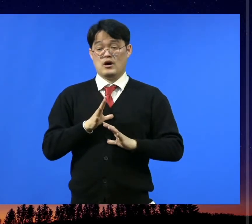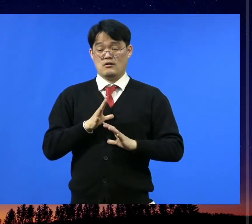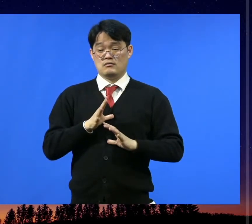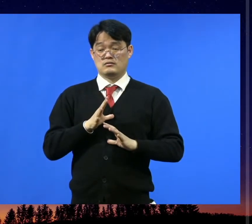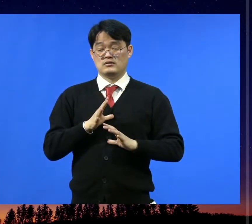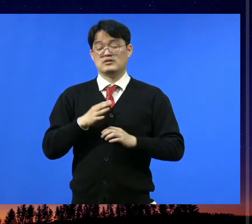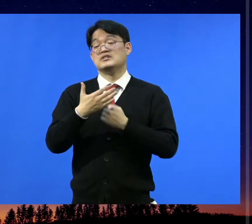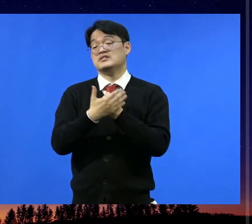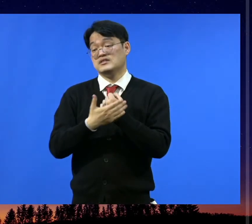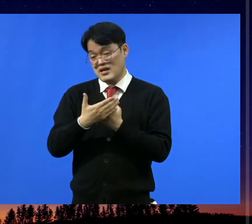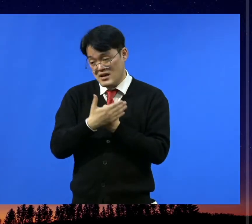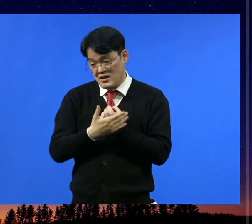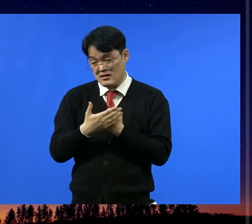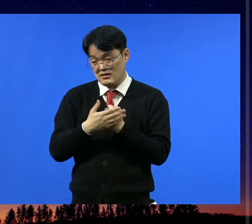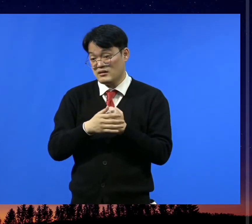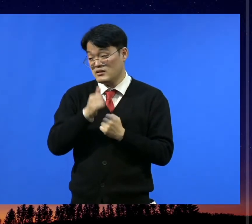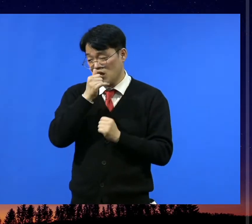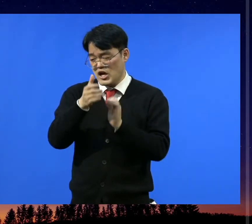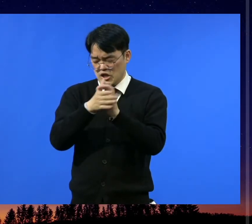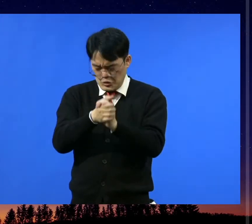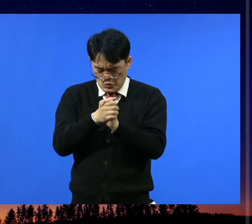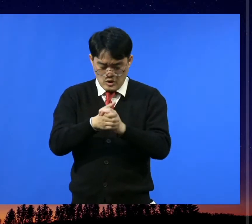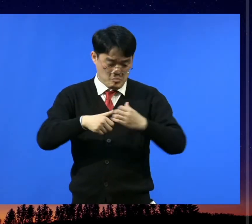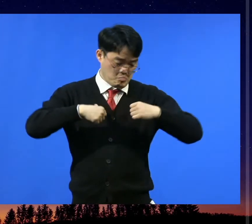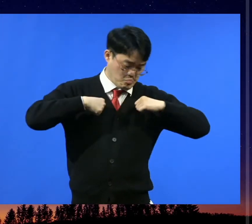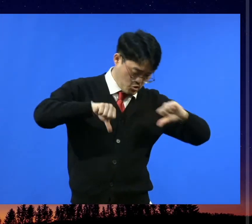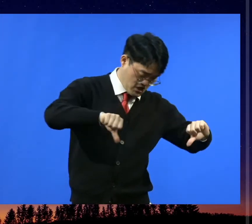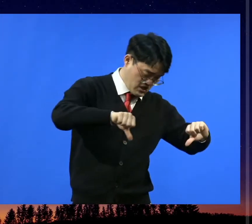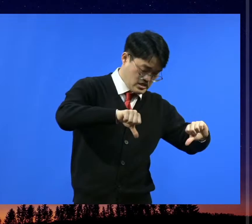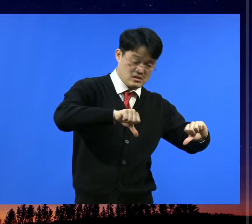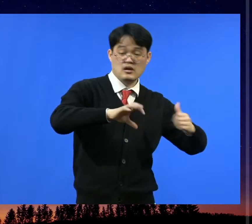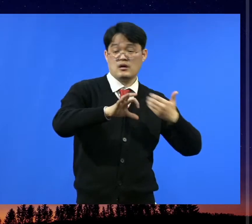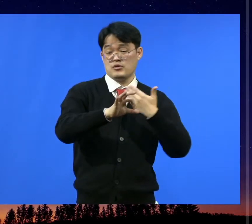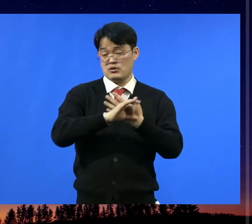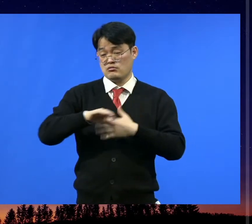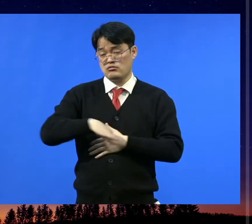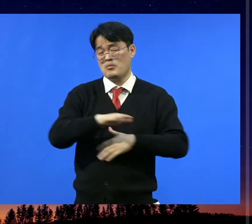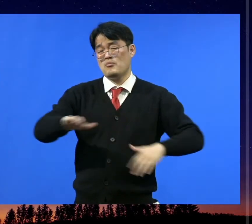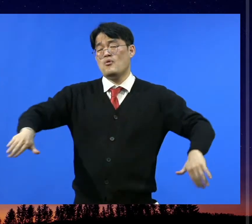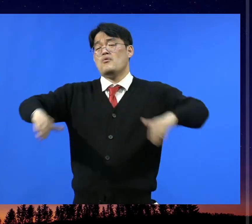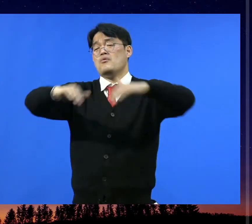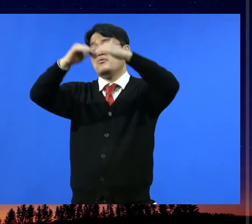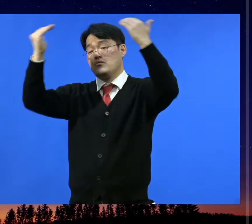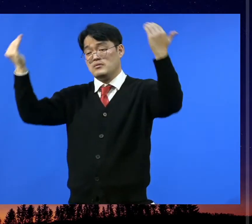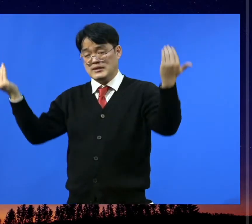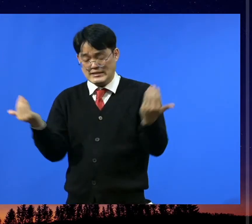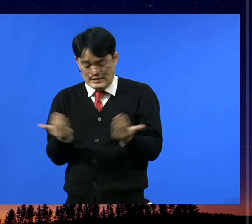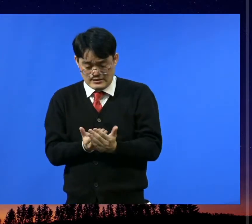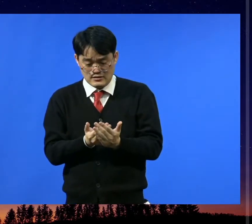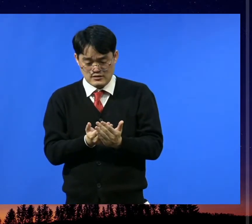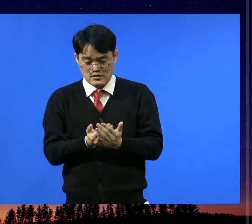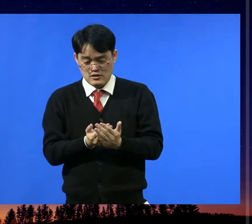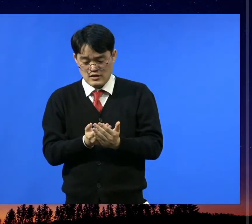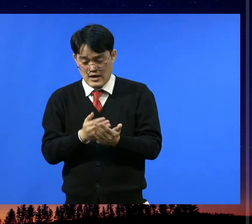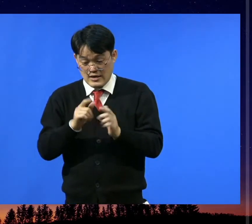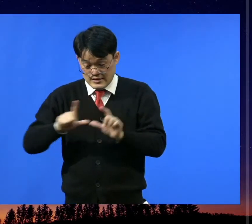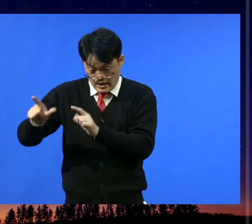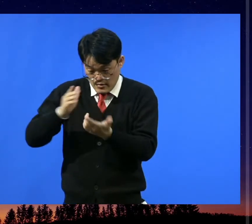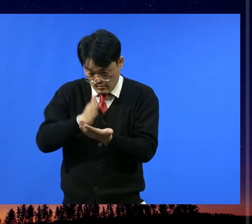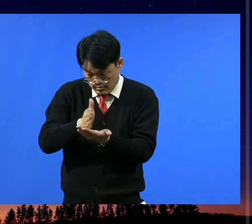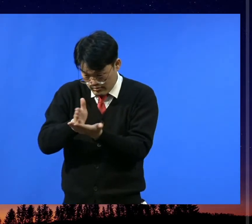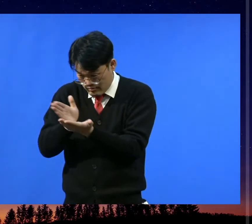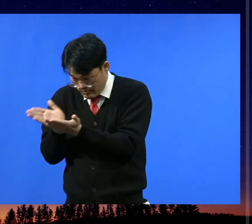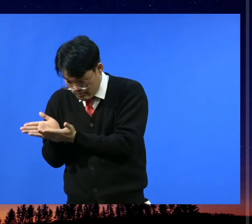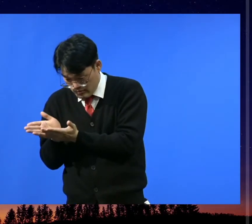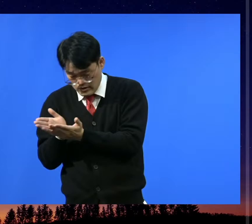일으키는지, 만약에 기도를 포기하면 그 우리의 모든 진지를 적에게 물려준 것과 마찬가지.